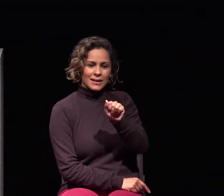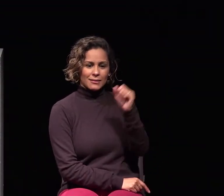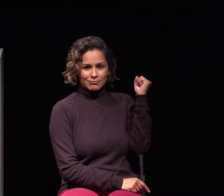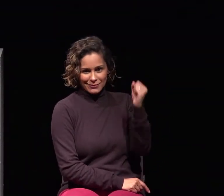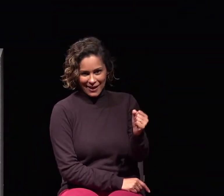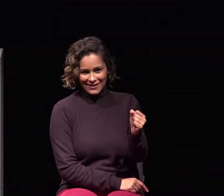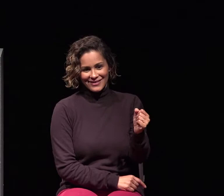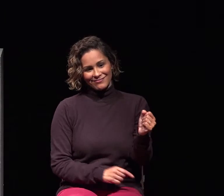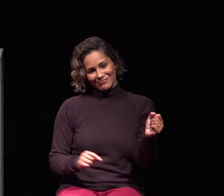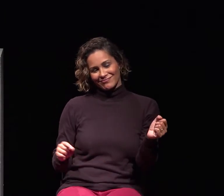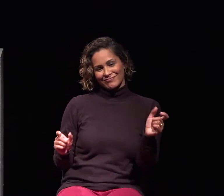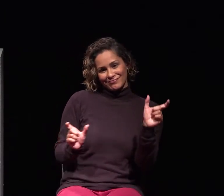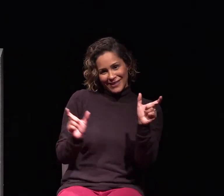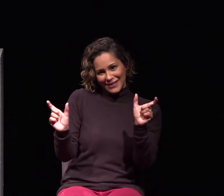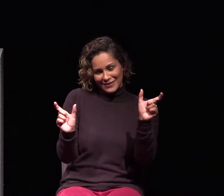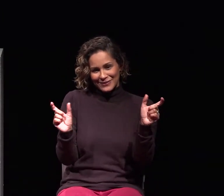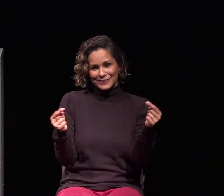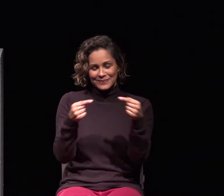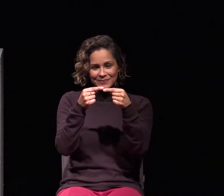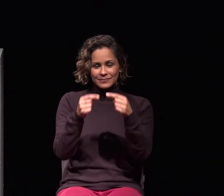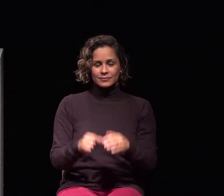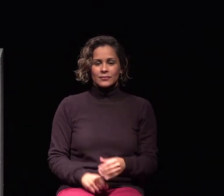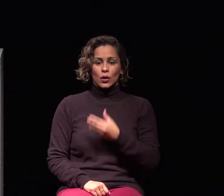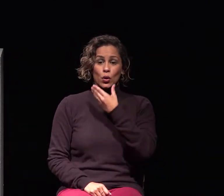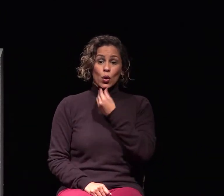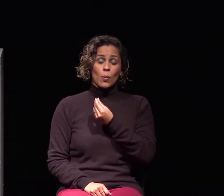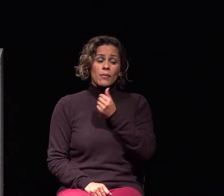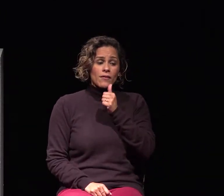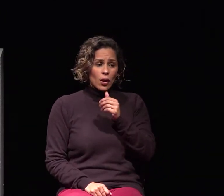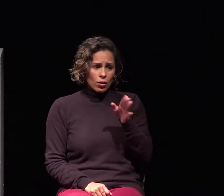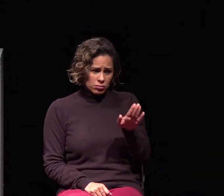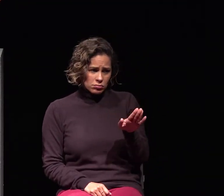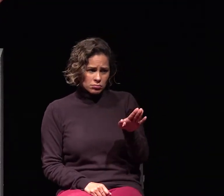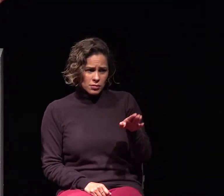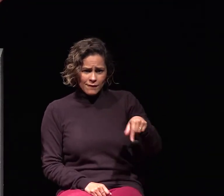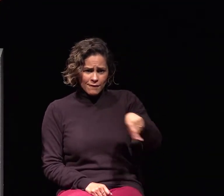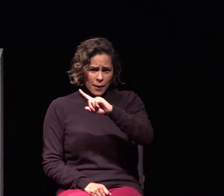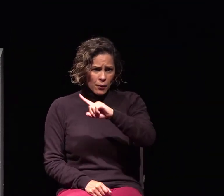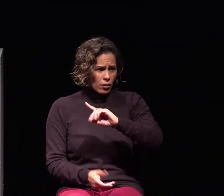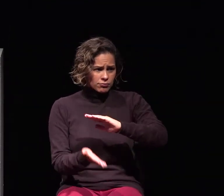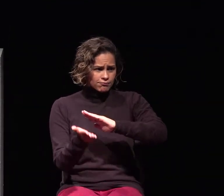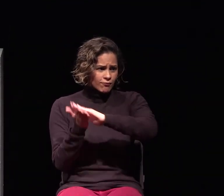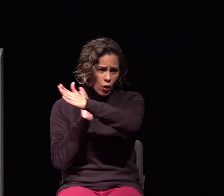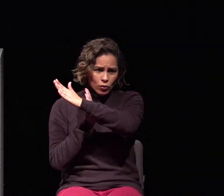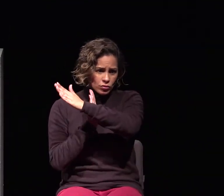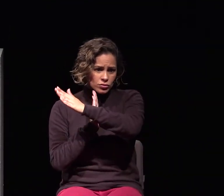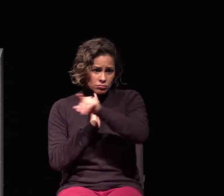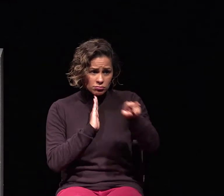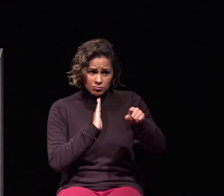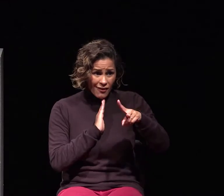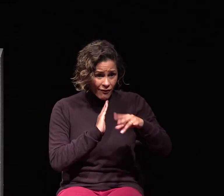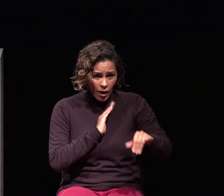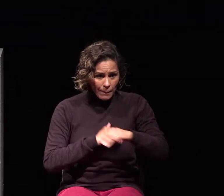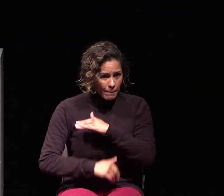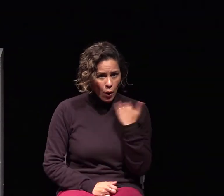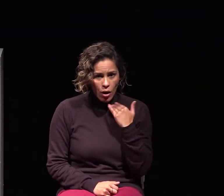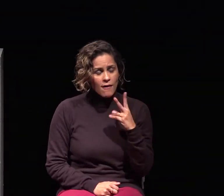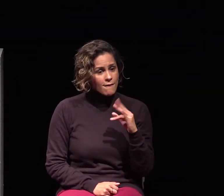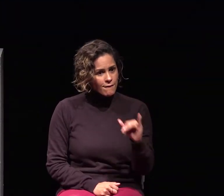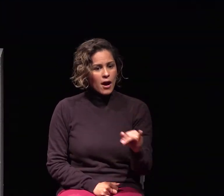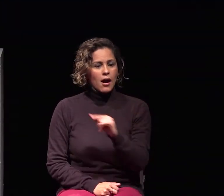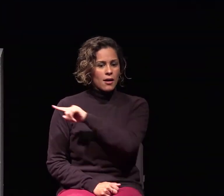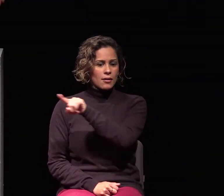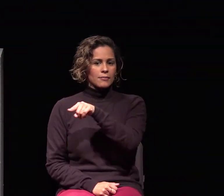um camponês, fala com ela assim, minha filha, sai daqui porque você vai morrer. Os militares estão vindo e eles falam que vão matar